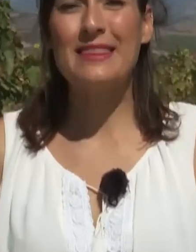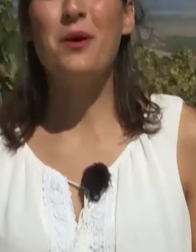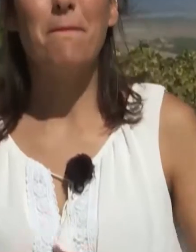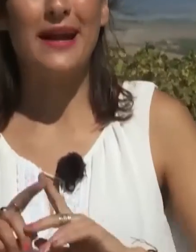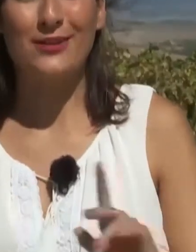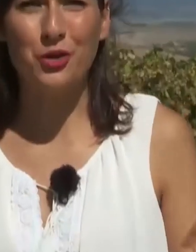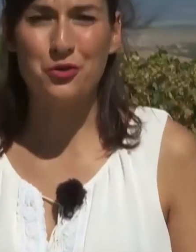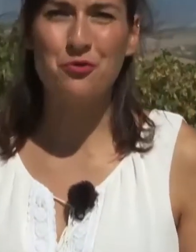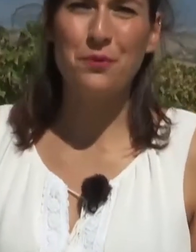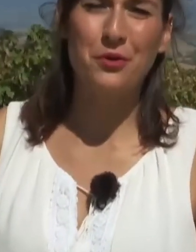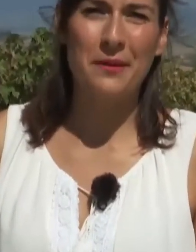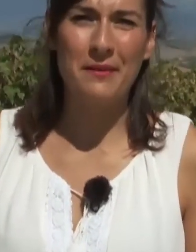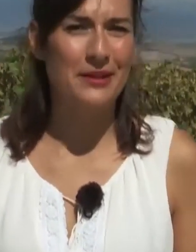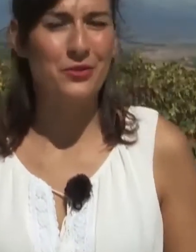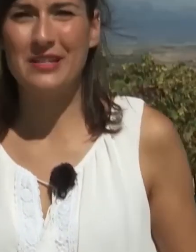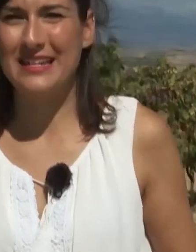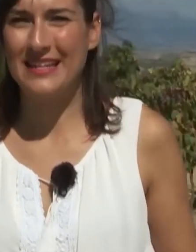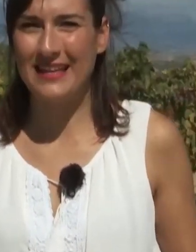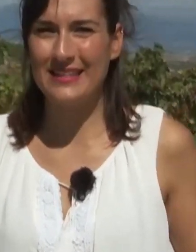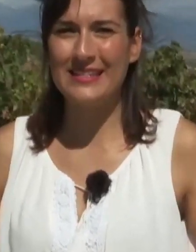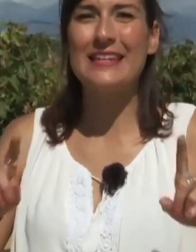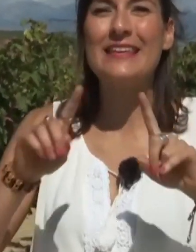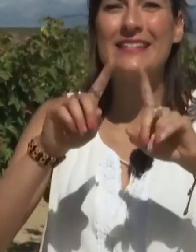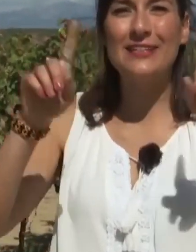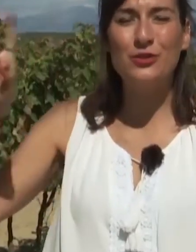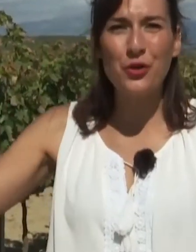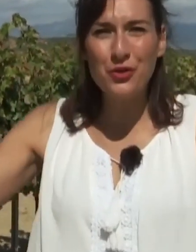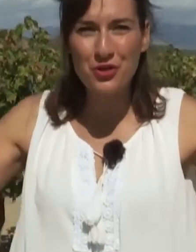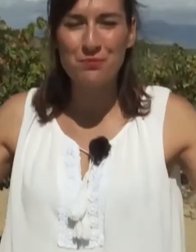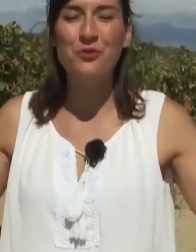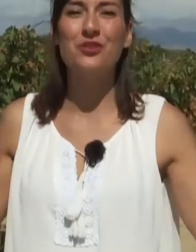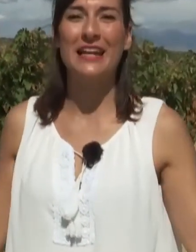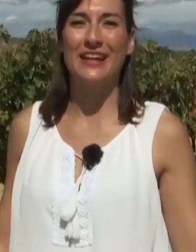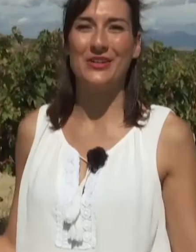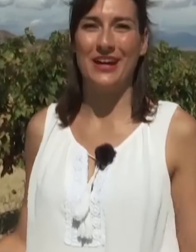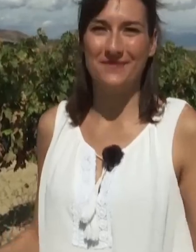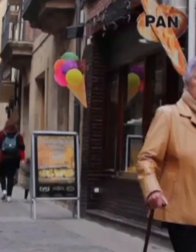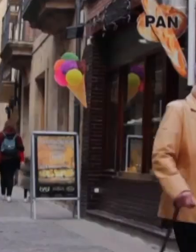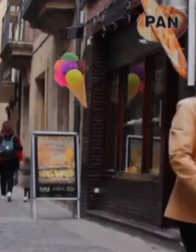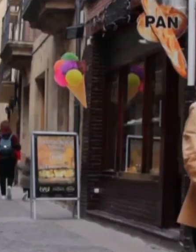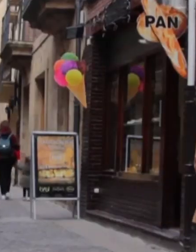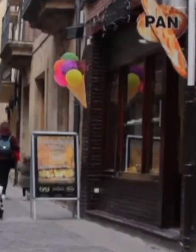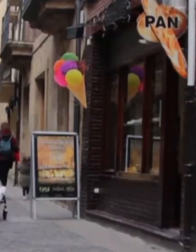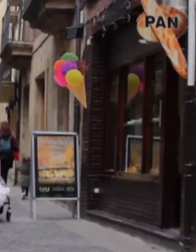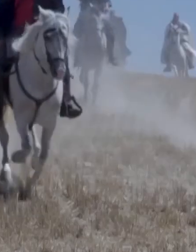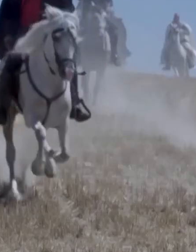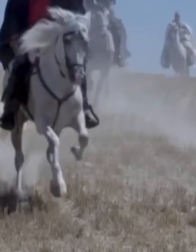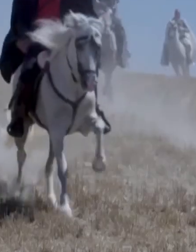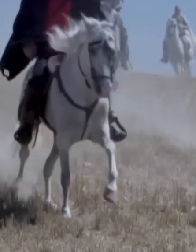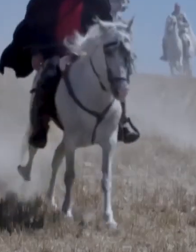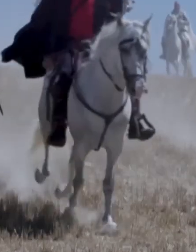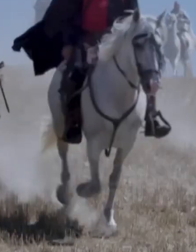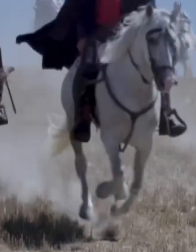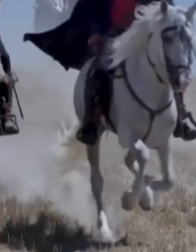Con espacio para todos, un programa para todas las edades y desde todos los puntos de La Rioja.